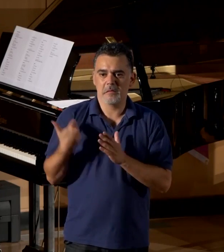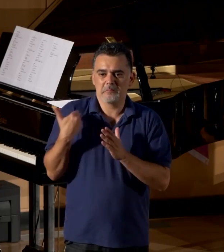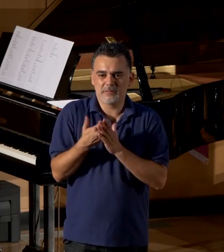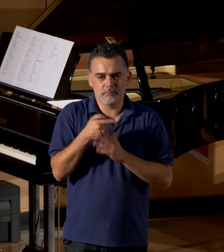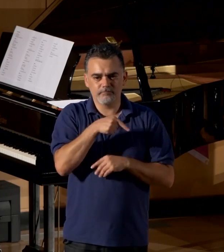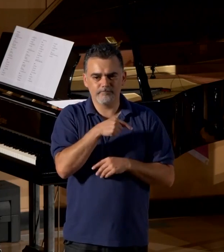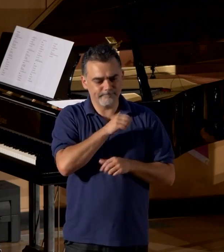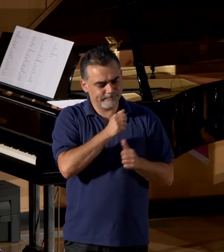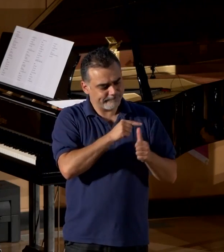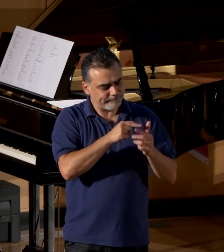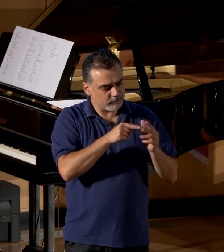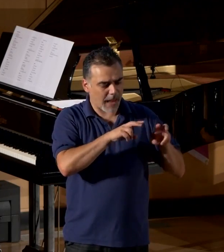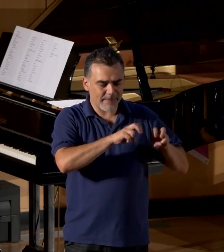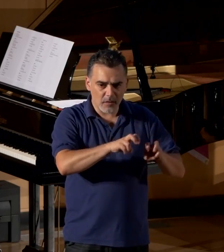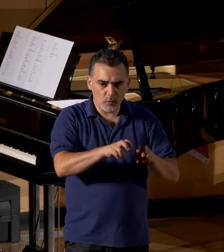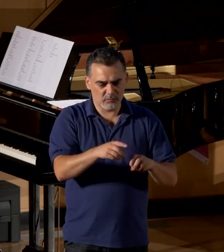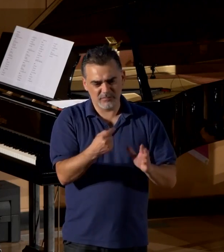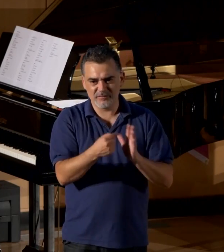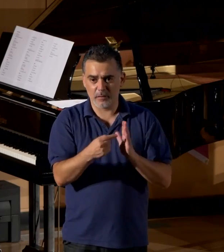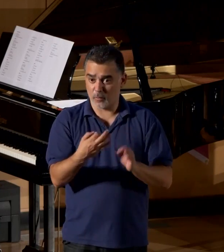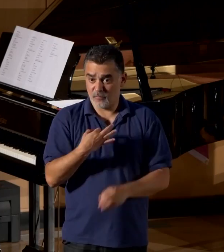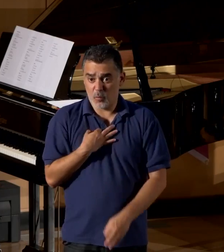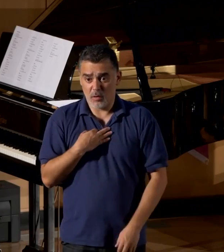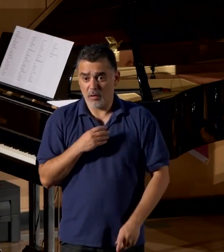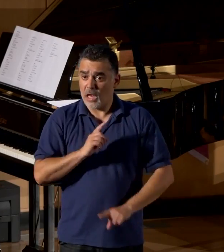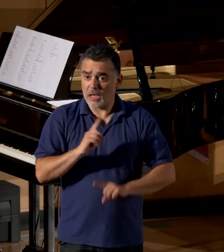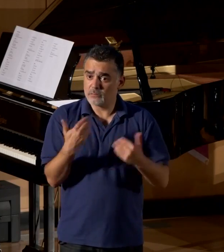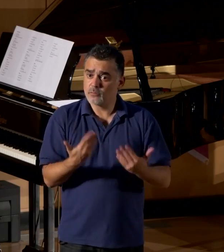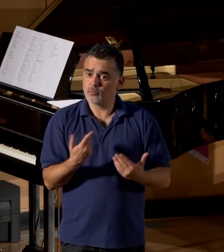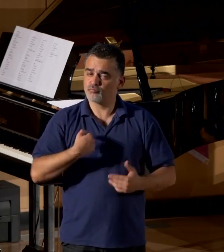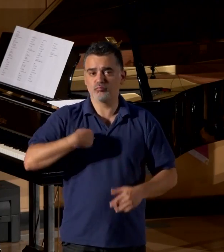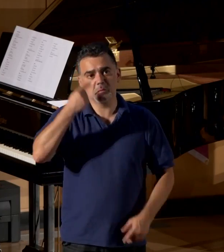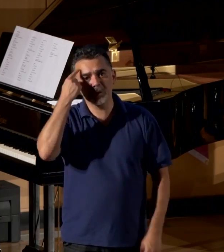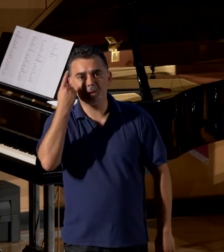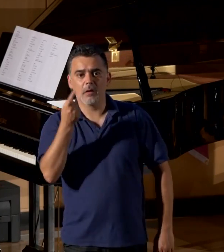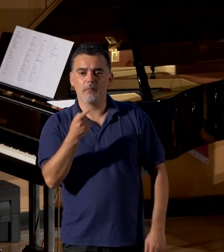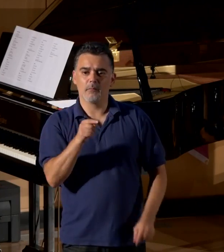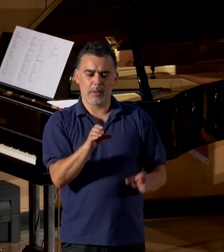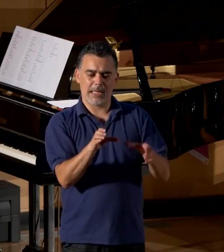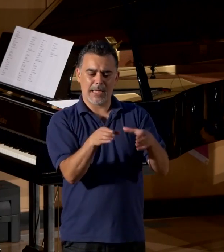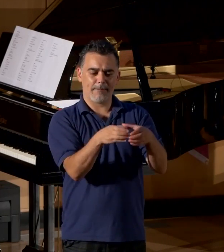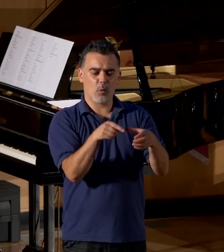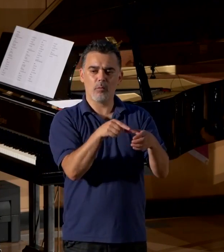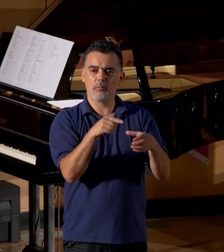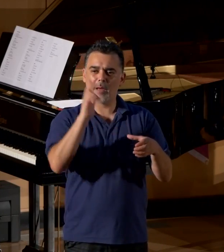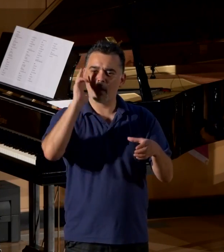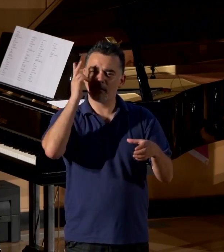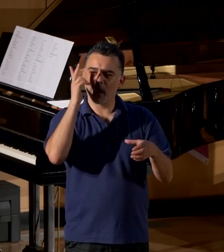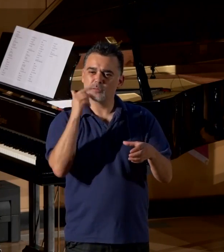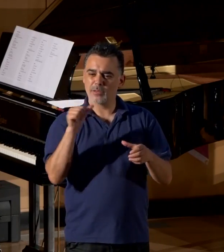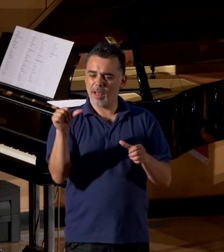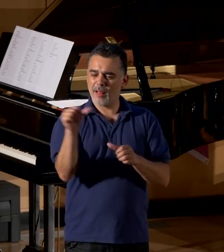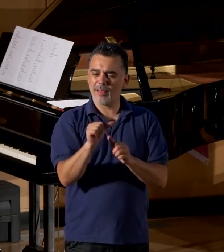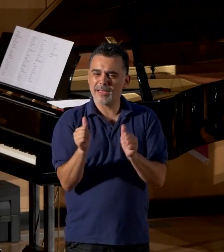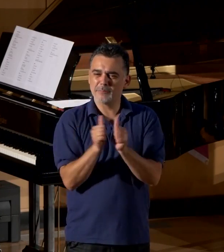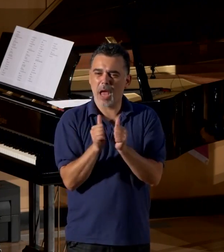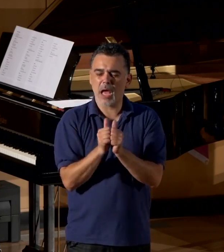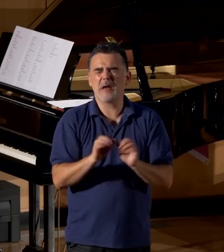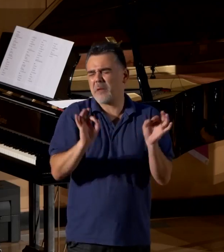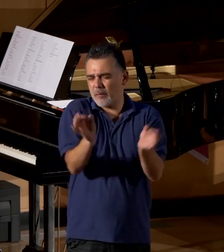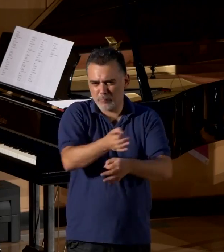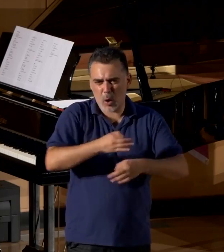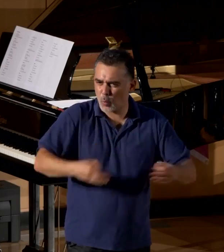Analysen oder was darüber gesprochen worden ist. Für uns war es nicht so, dass wir der Auffassung sind, ein Gremium wie den Nationalen AIDS-Beirat braucht es nicht. Es braucht